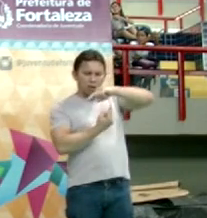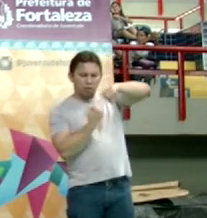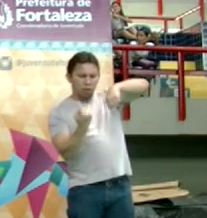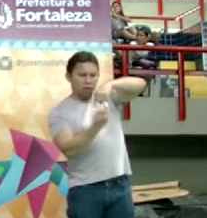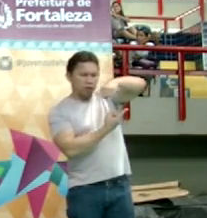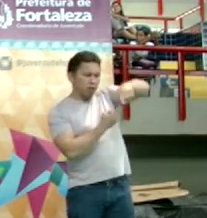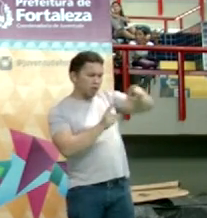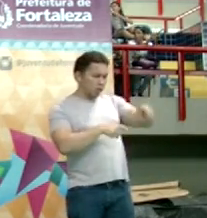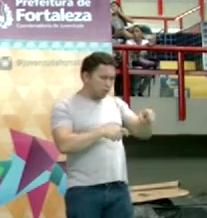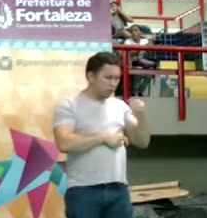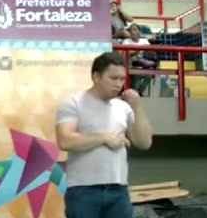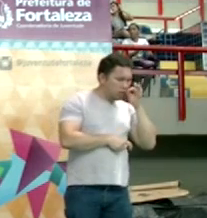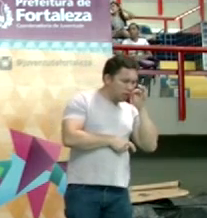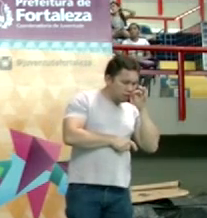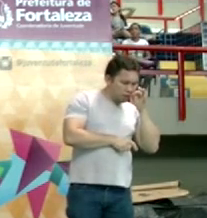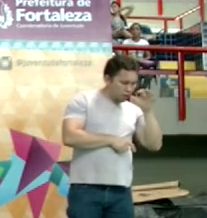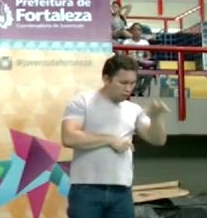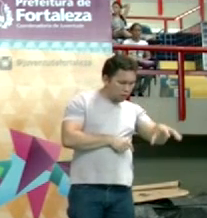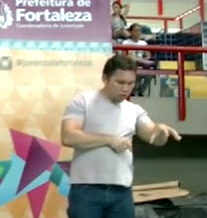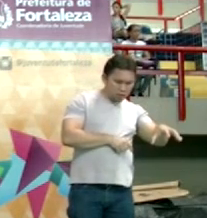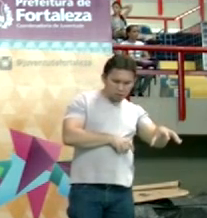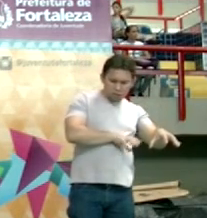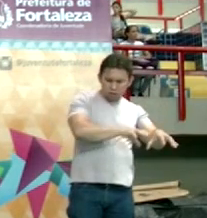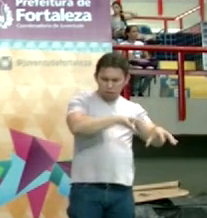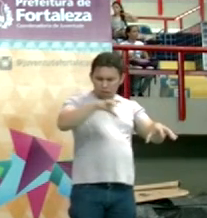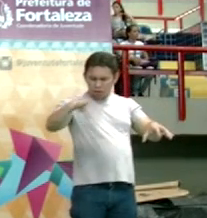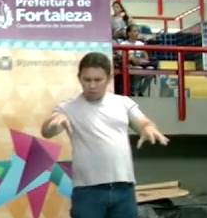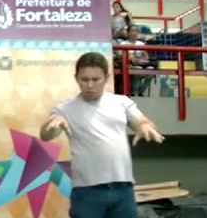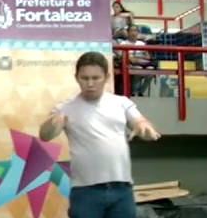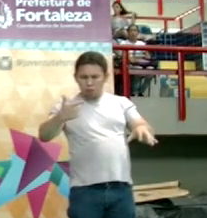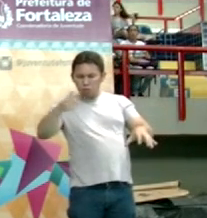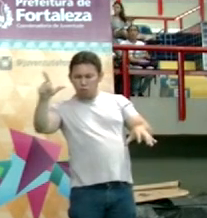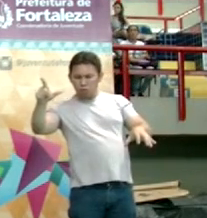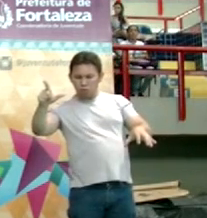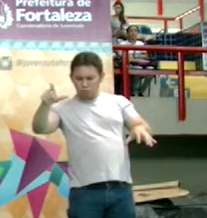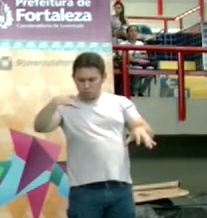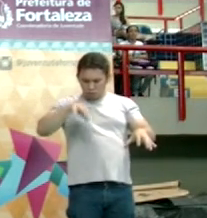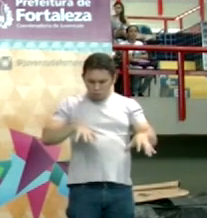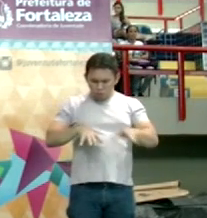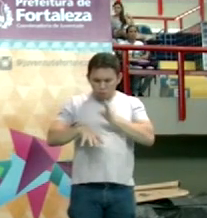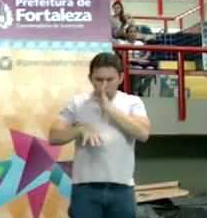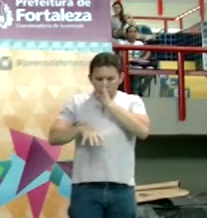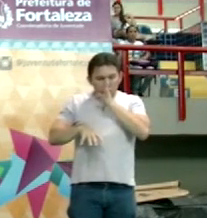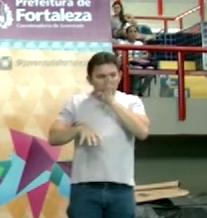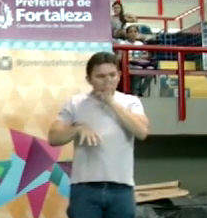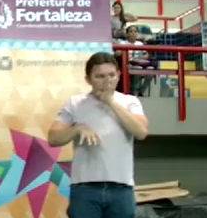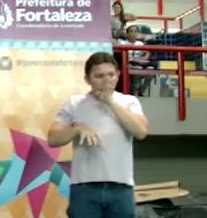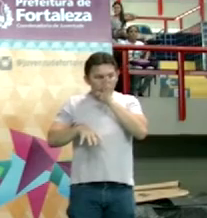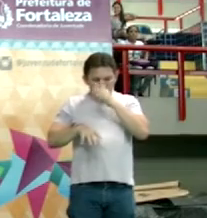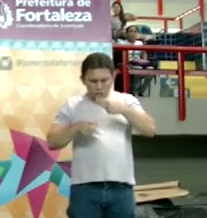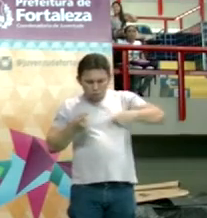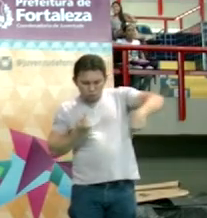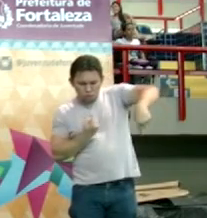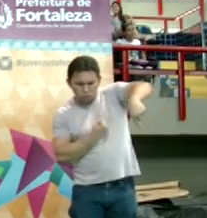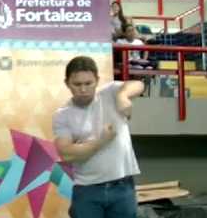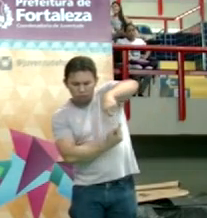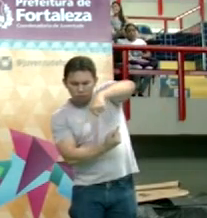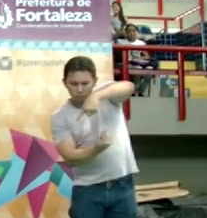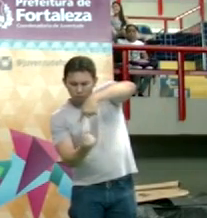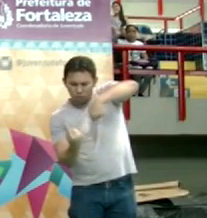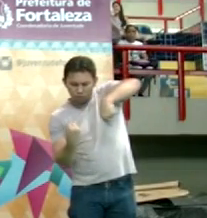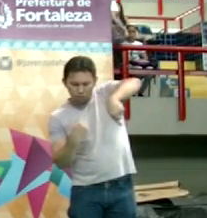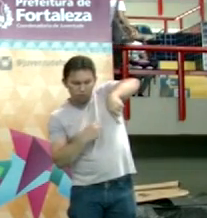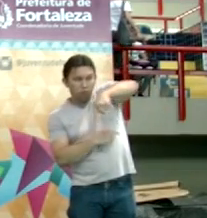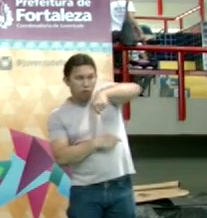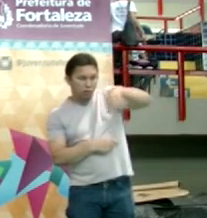né? Café aqui, aí botavam uma segunda produção e uma terceira sem fazer nada. E depois de um certo tempo só fazia,